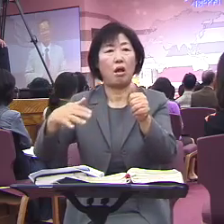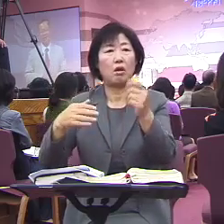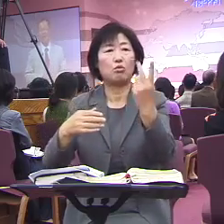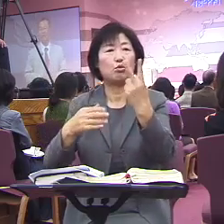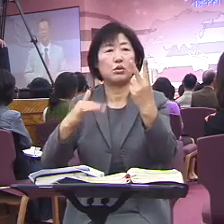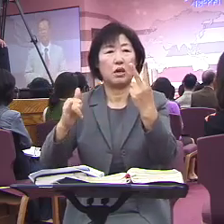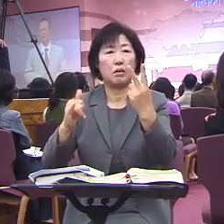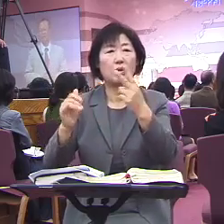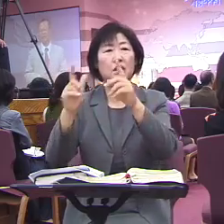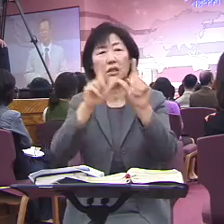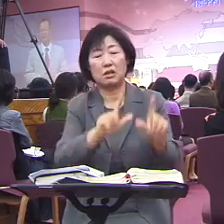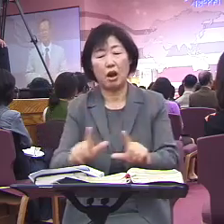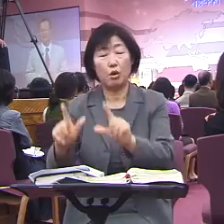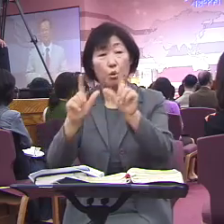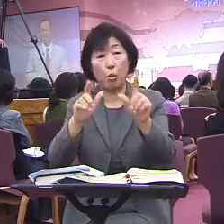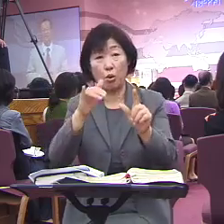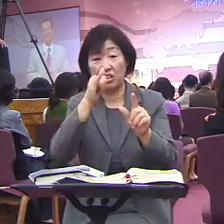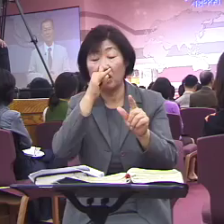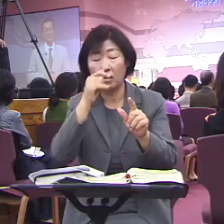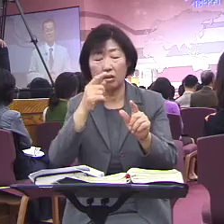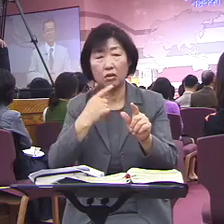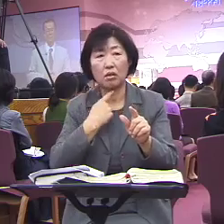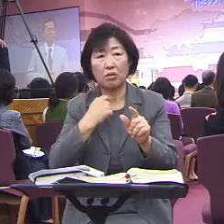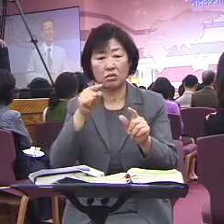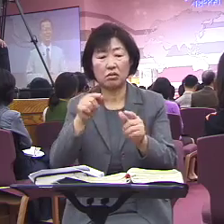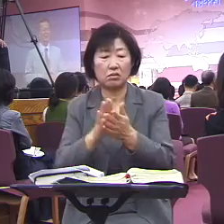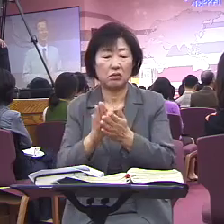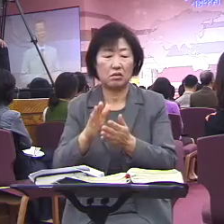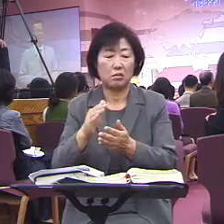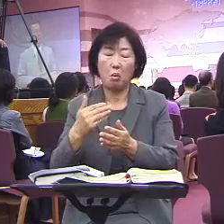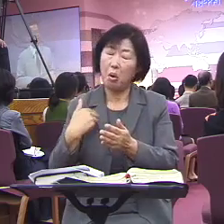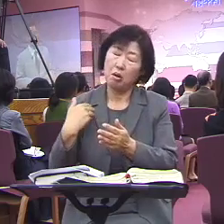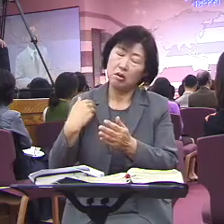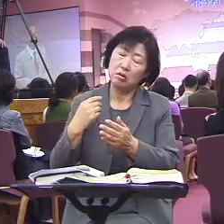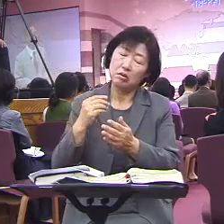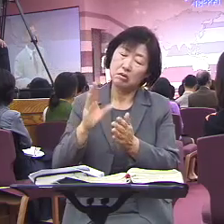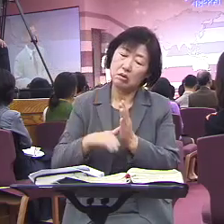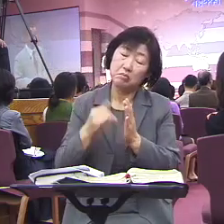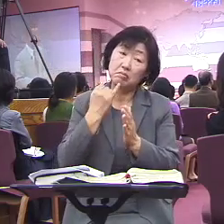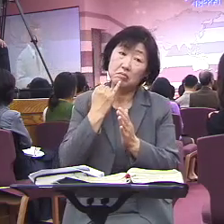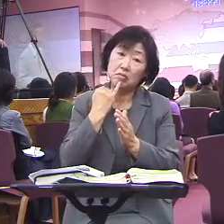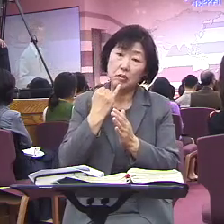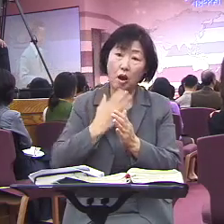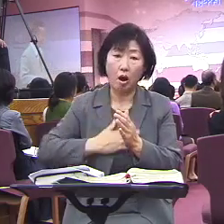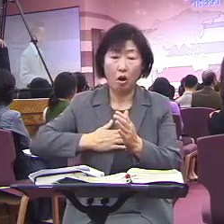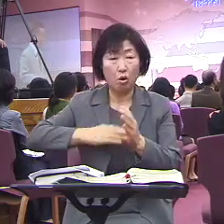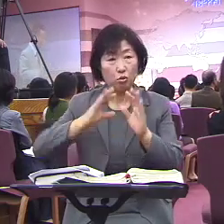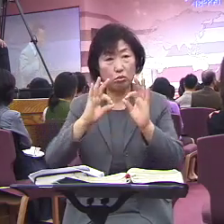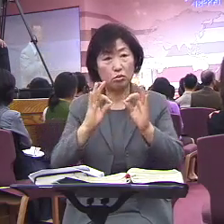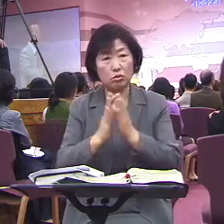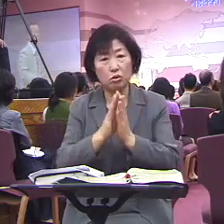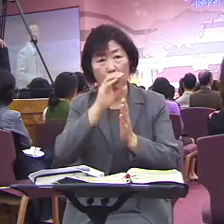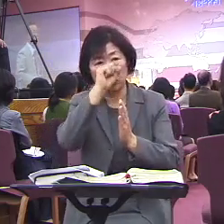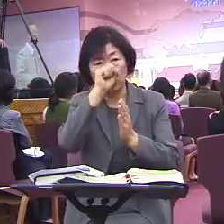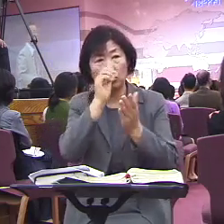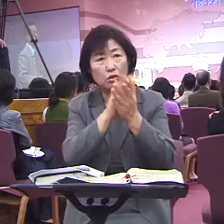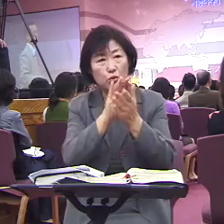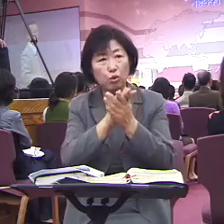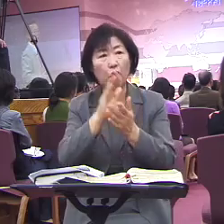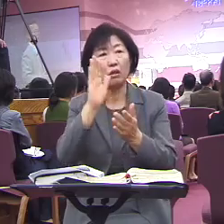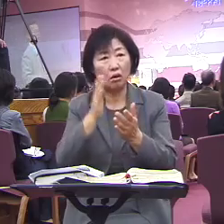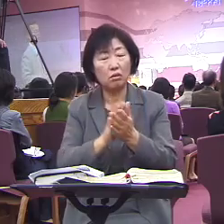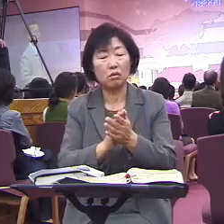사람이 살고 있었던 것입니다. 몰랐을 때는 괜찮았지만 알았는데 이제 어떡합니까? 좋은 친구가